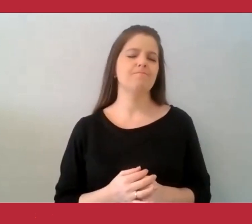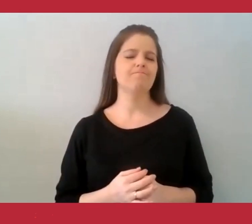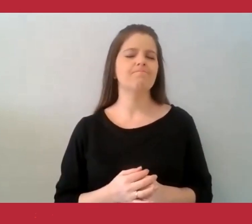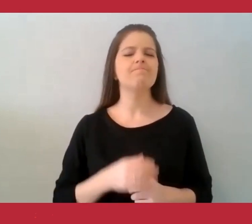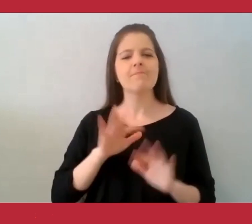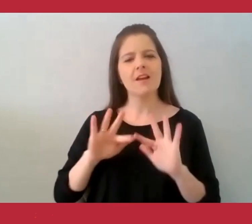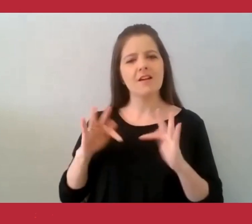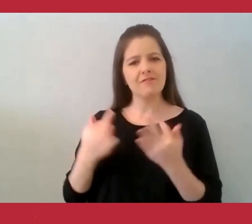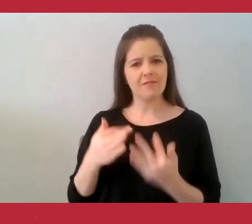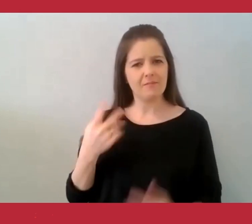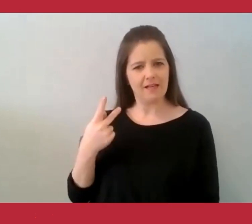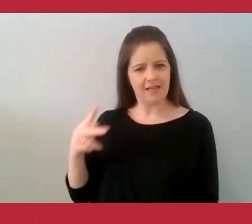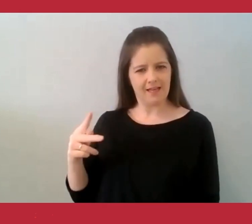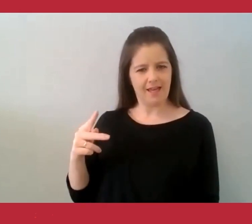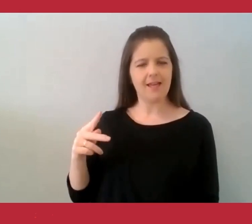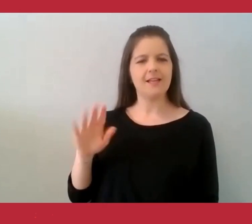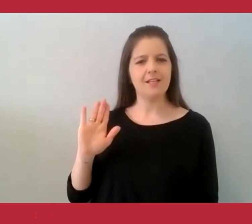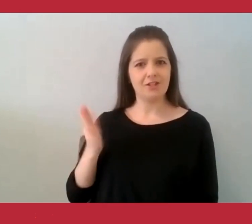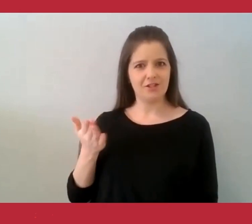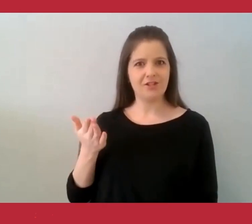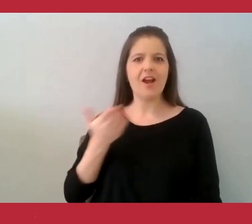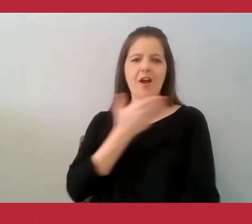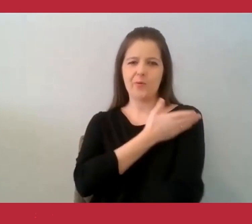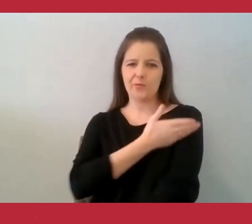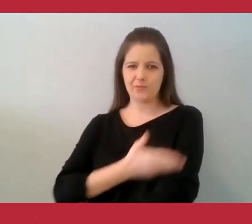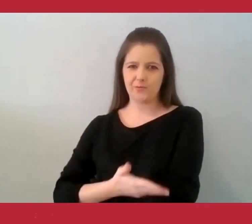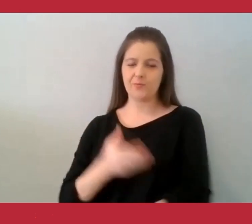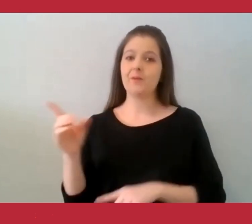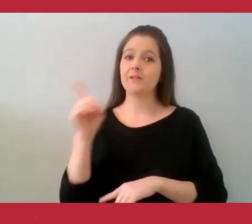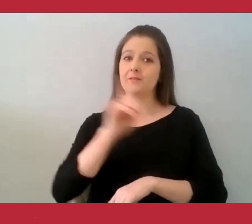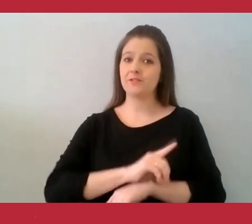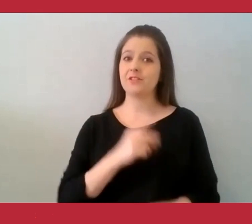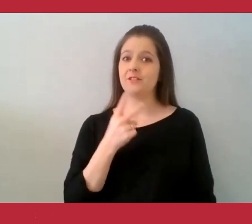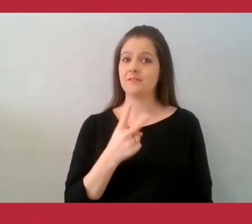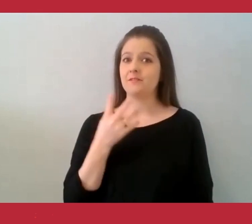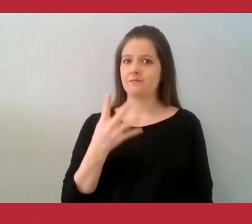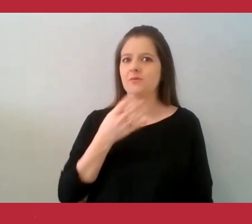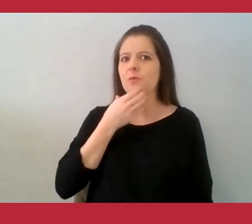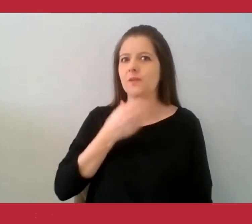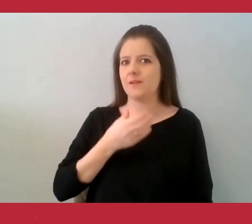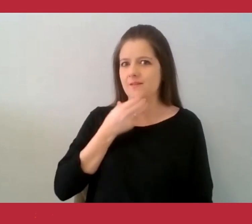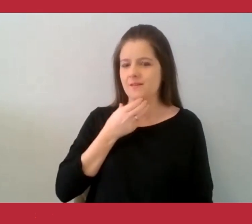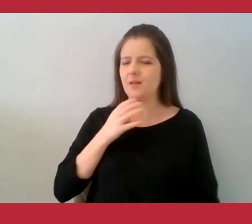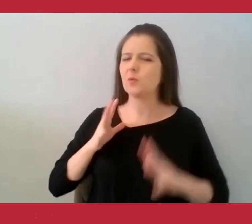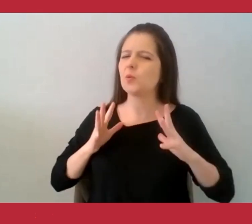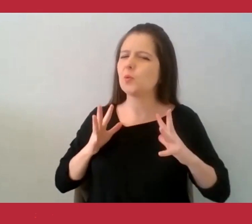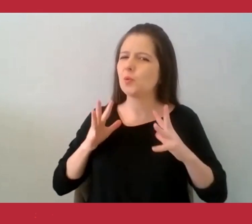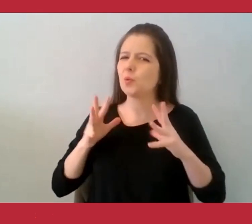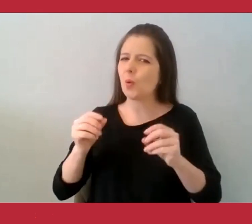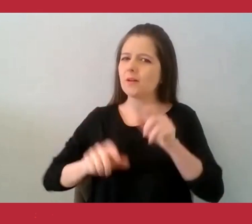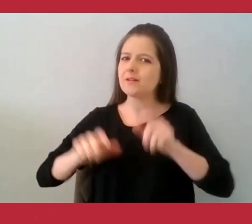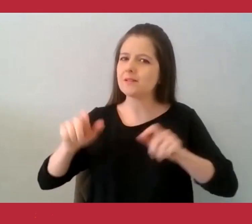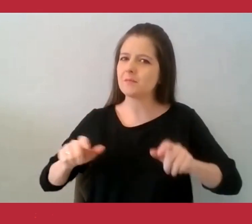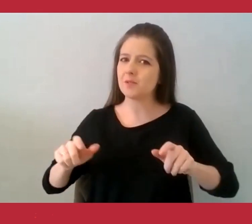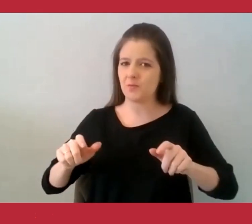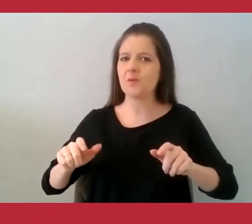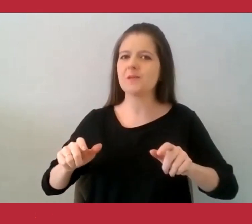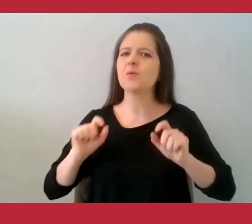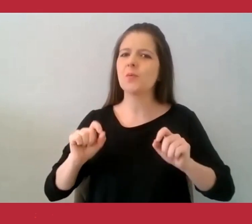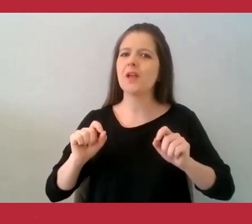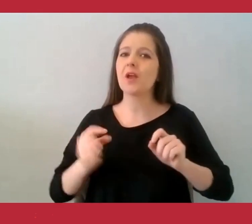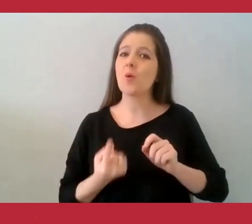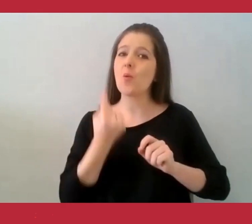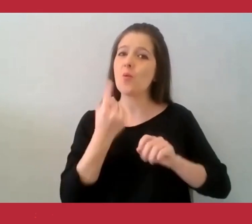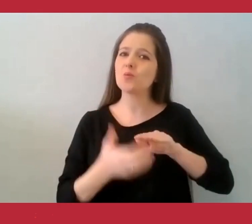era tradição, no dia 24 de dezembro, todos colocarem um par do seu sapato para que o